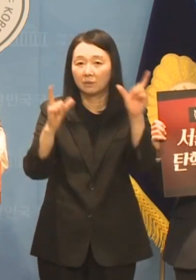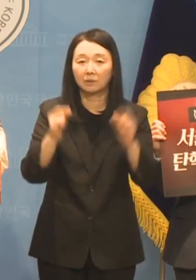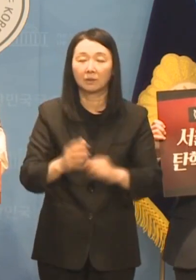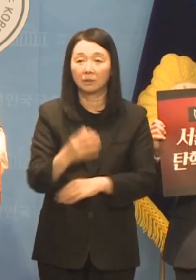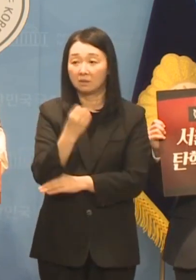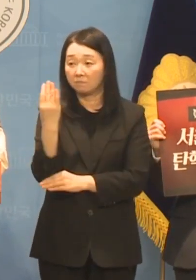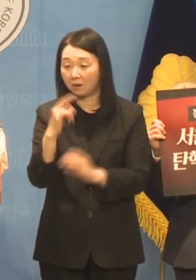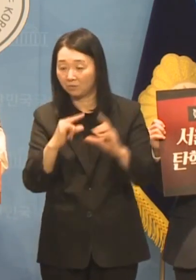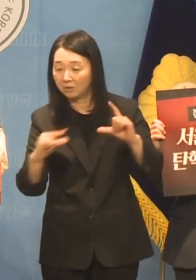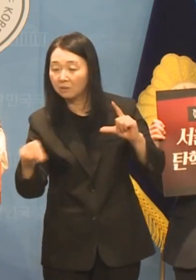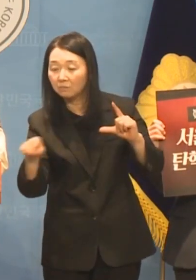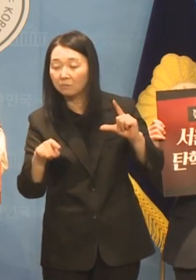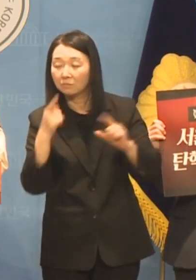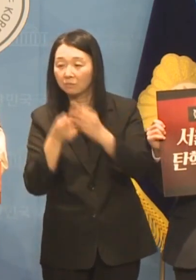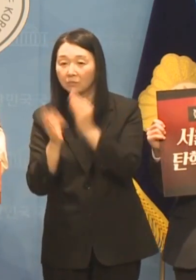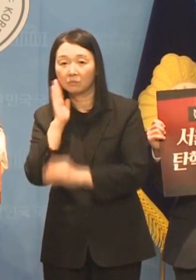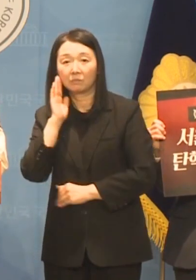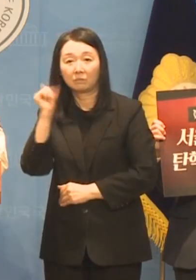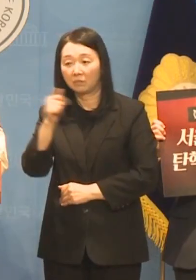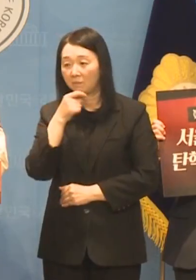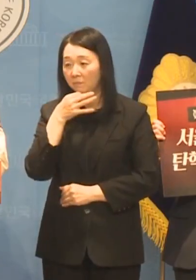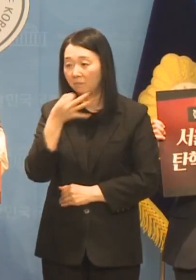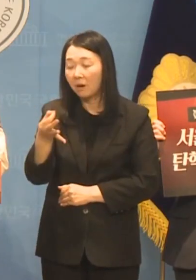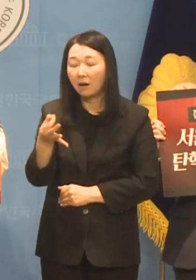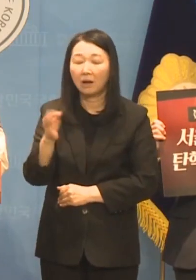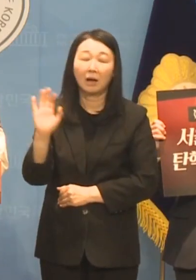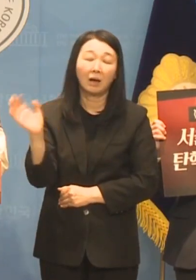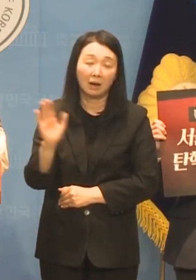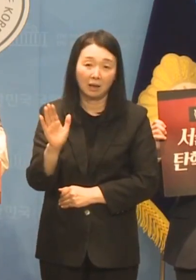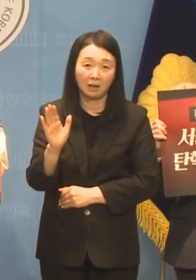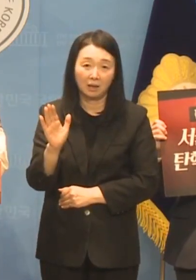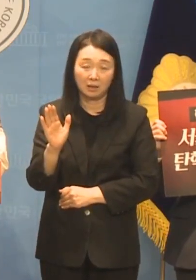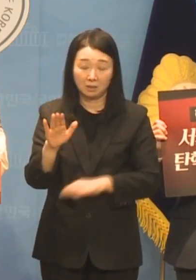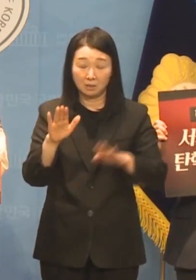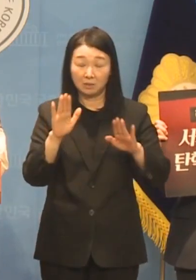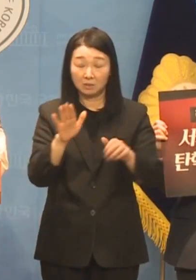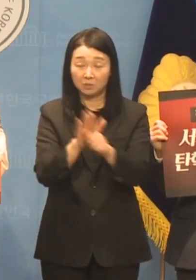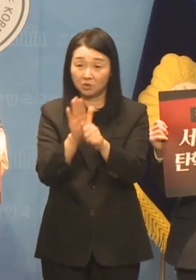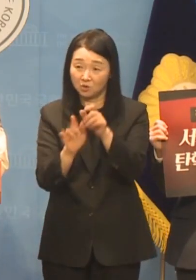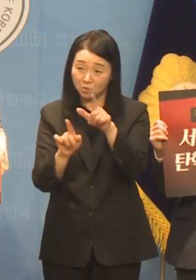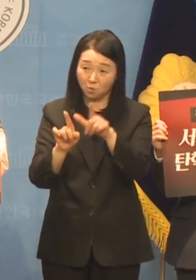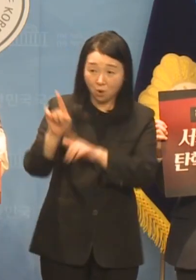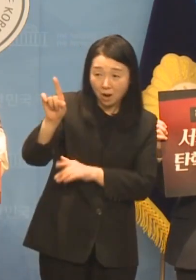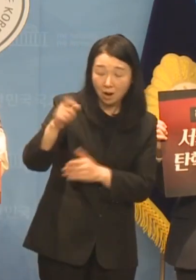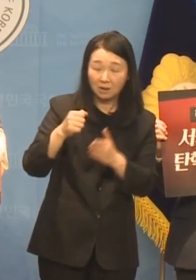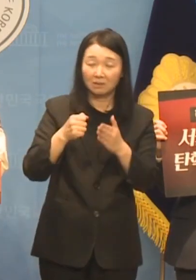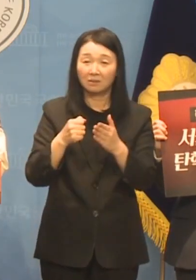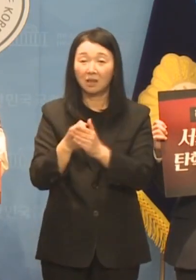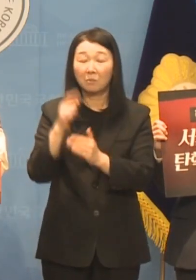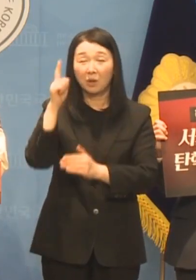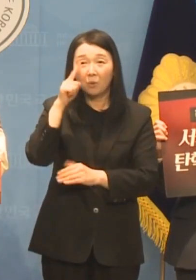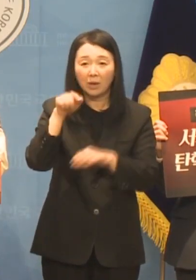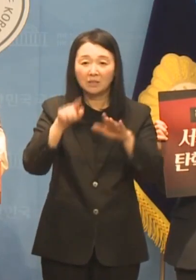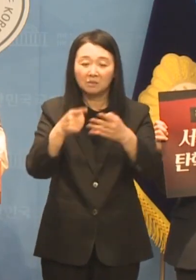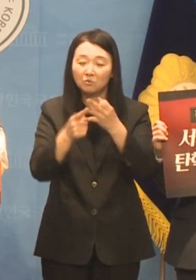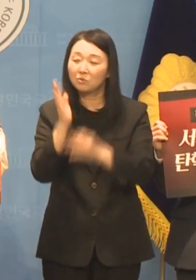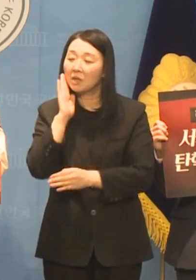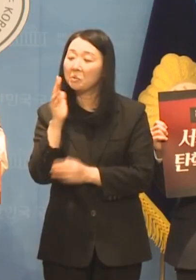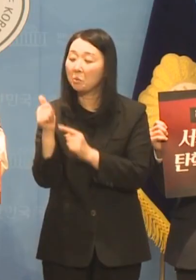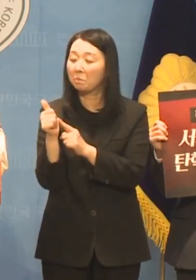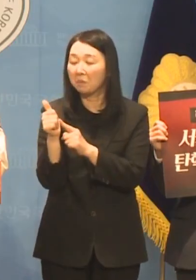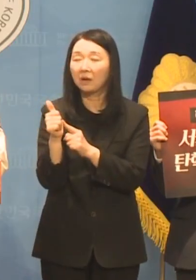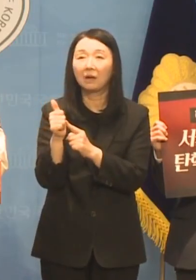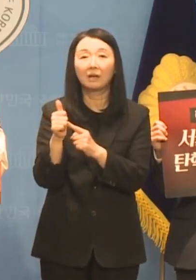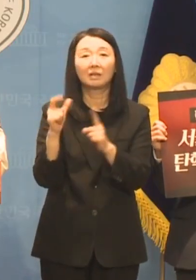언론은 윤석열 대통령에 대한 호칭을 사용하지 않고 있다가 지지율이 오르니 슬그머니 호칭을 사용하는